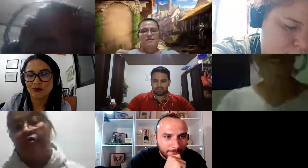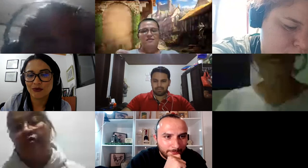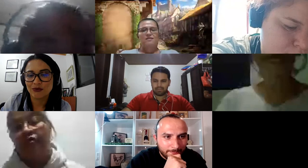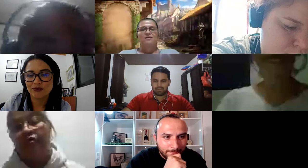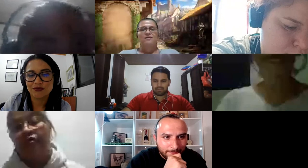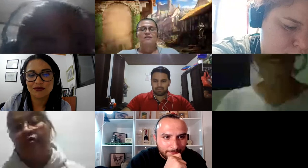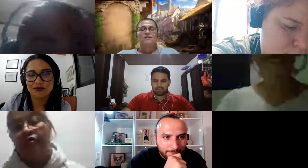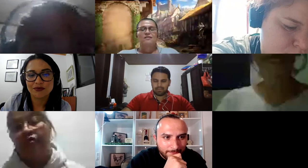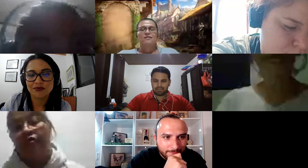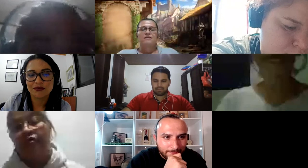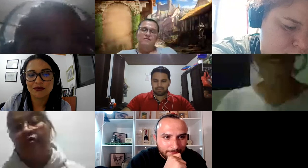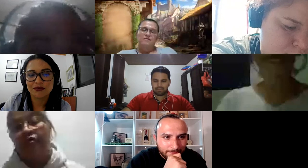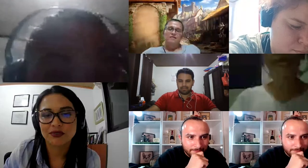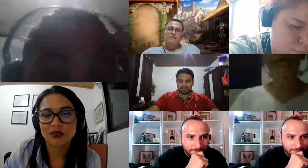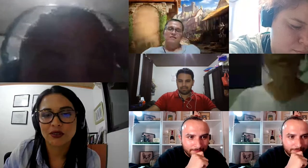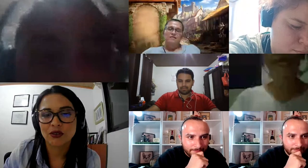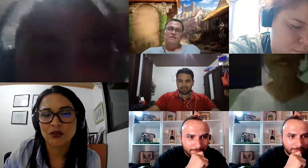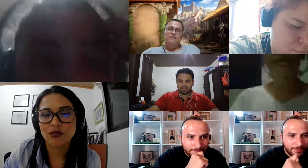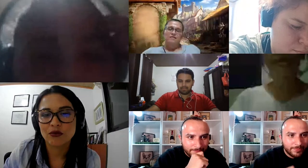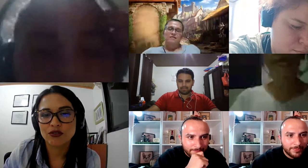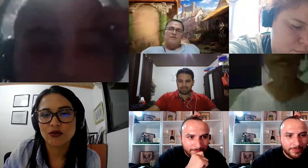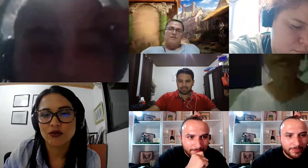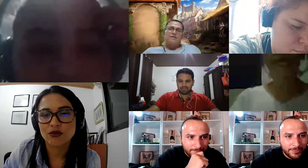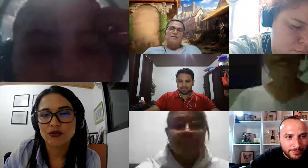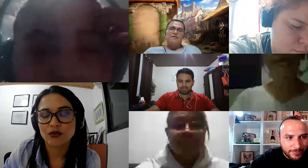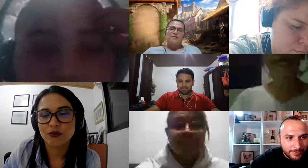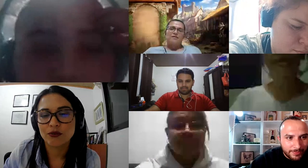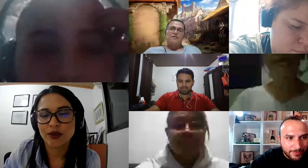Claro, con mucho gusto.